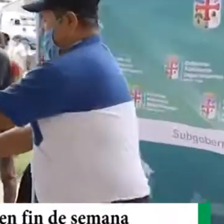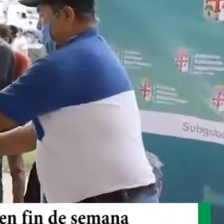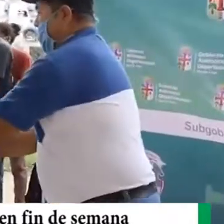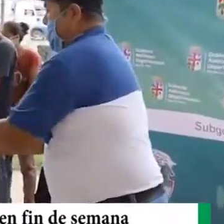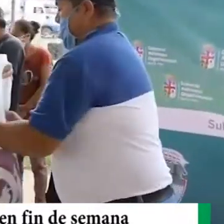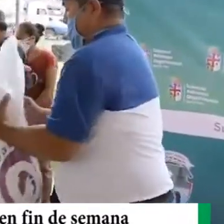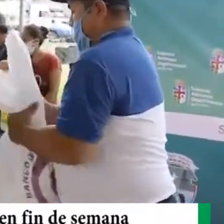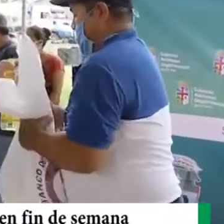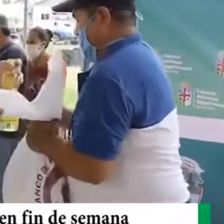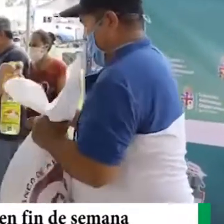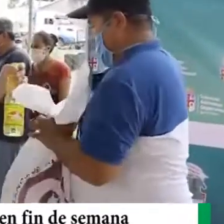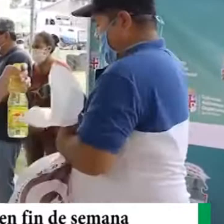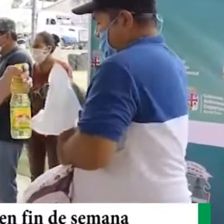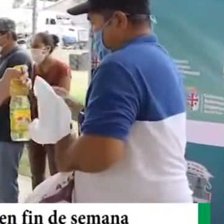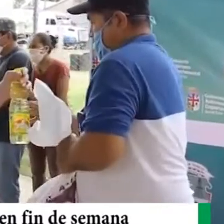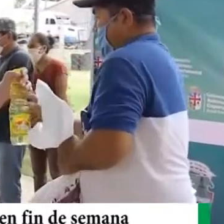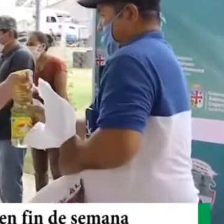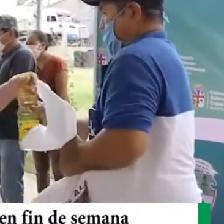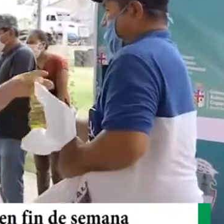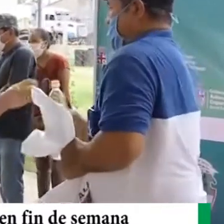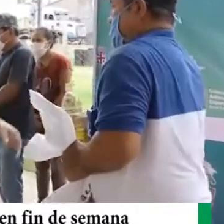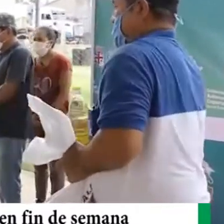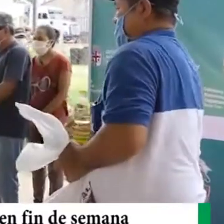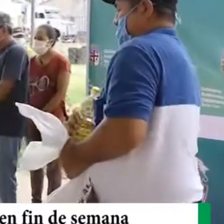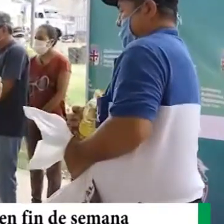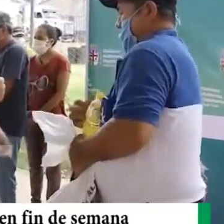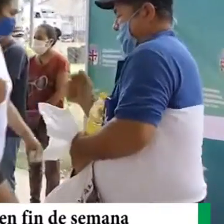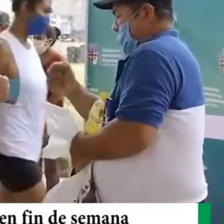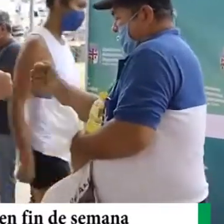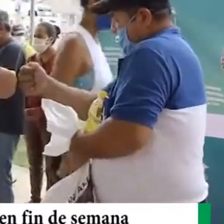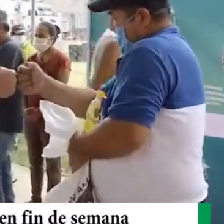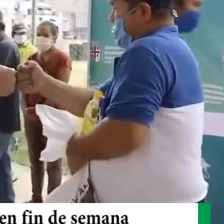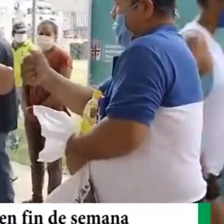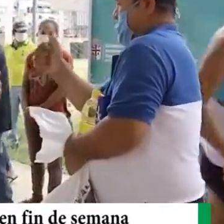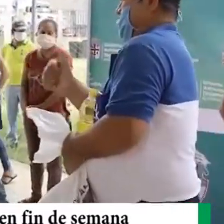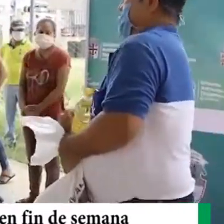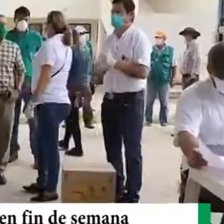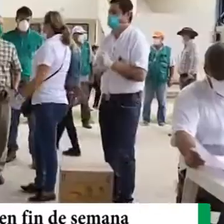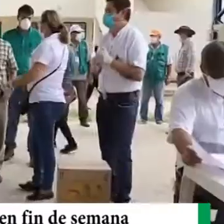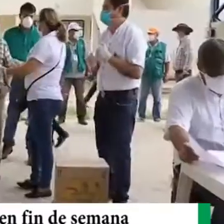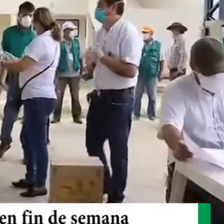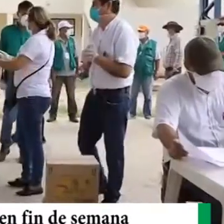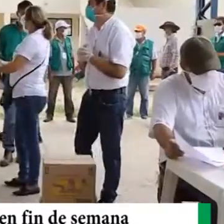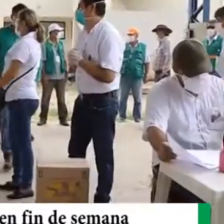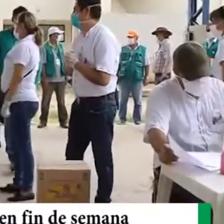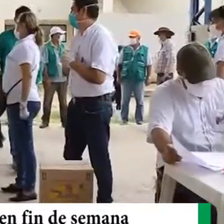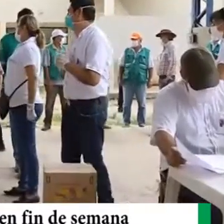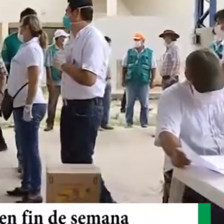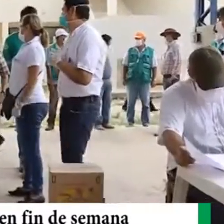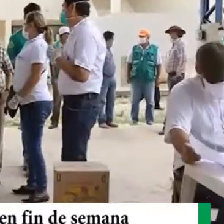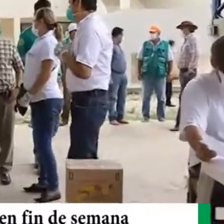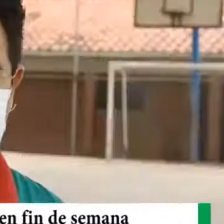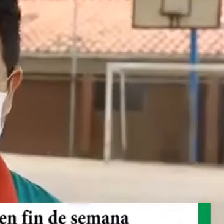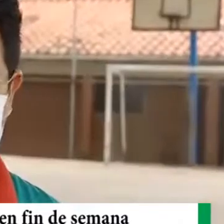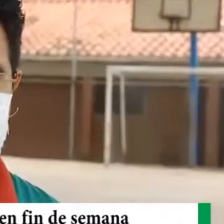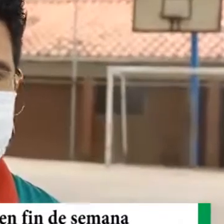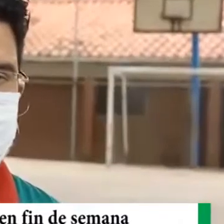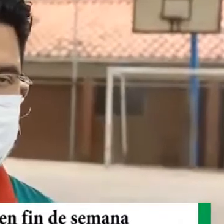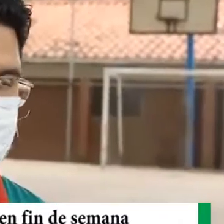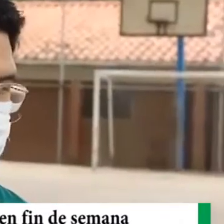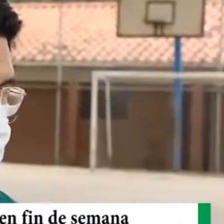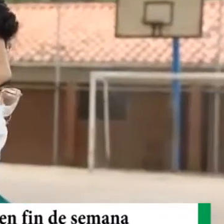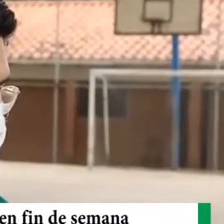los alcaldes municipales, asambleístas, subgobernadores, porque cuando se vive un momento crítico, un momento difícil como el que está atravesando el